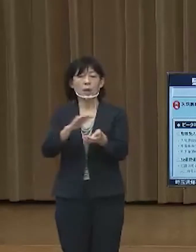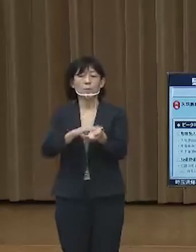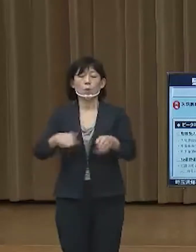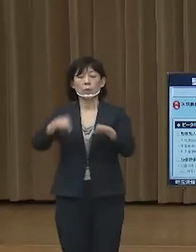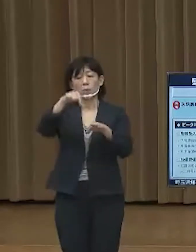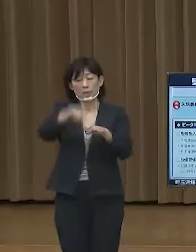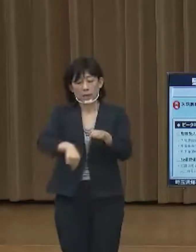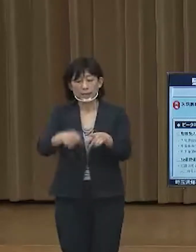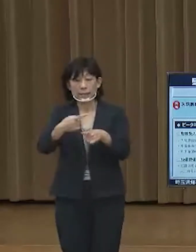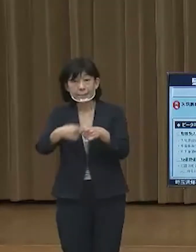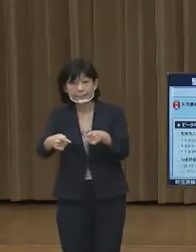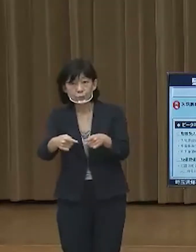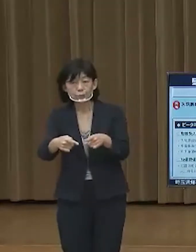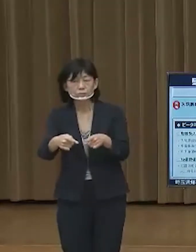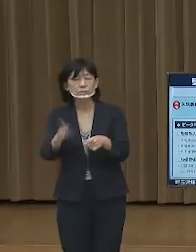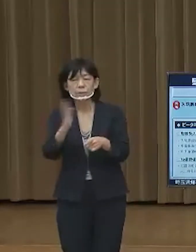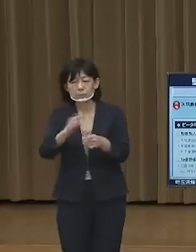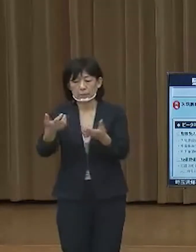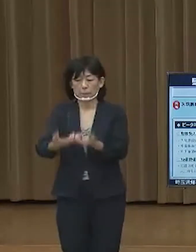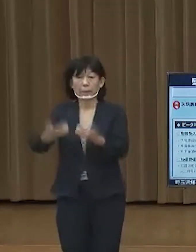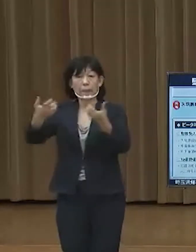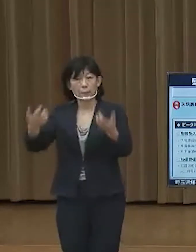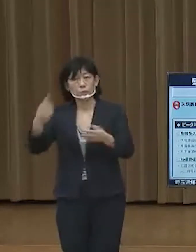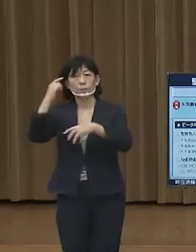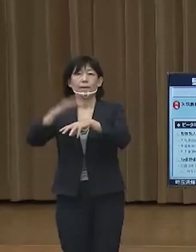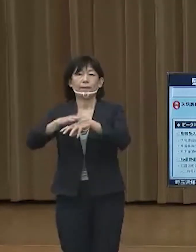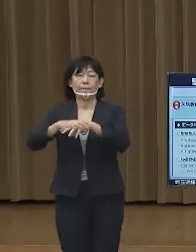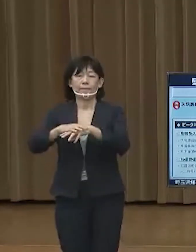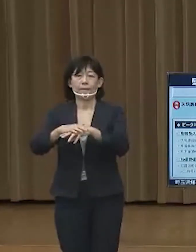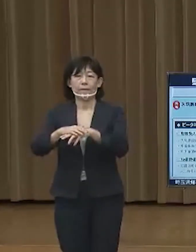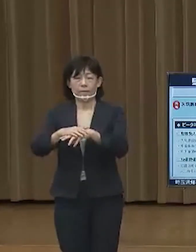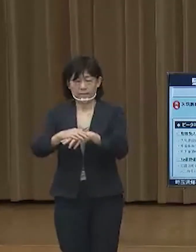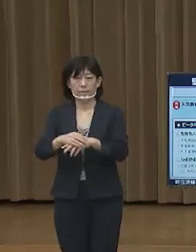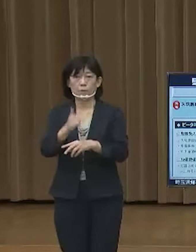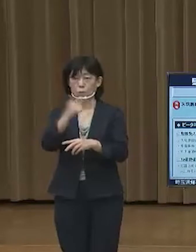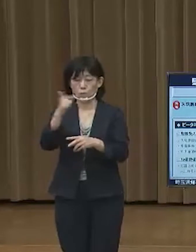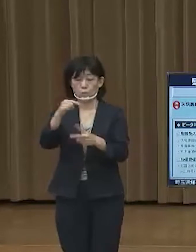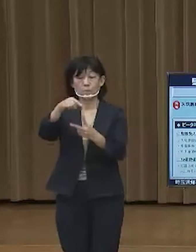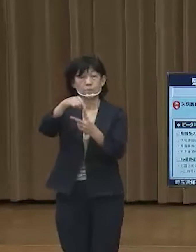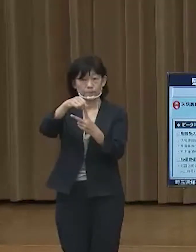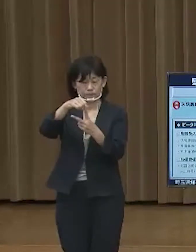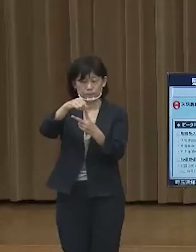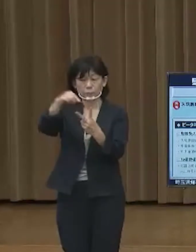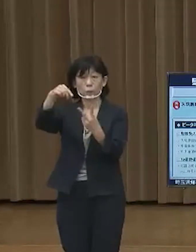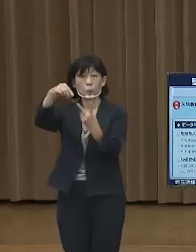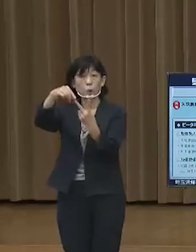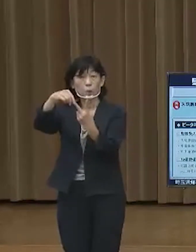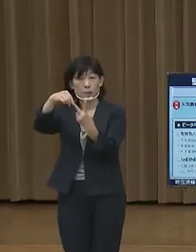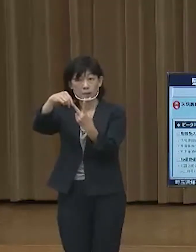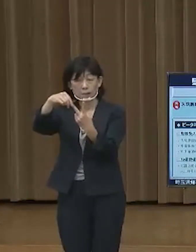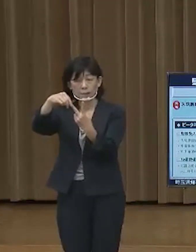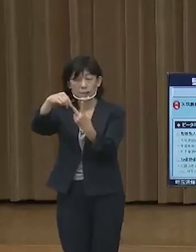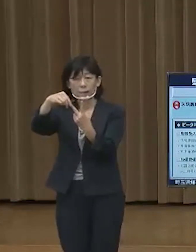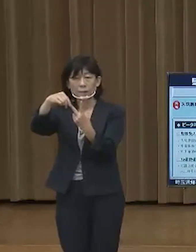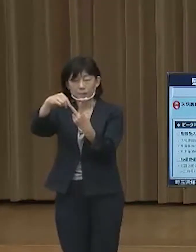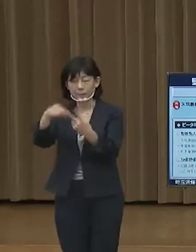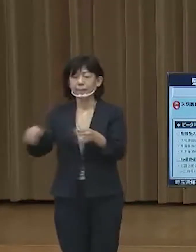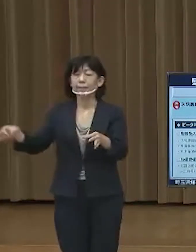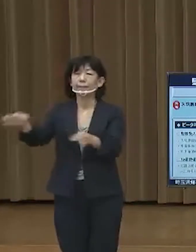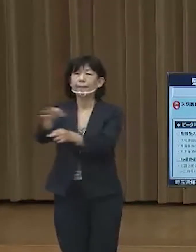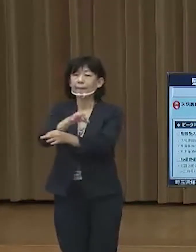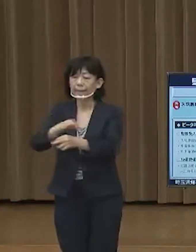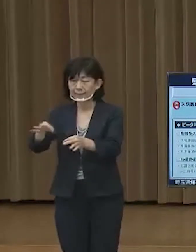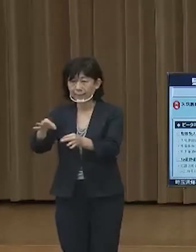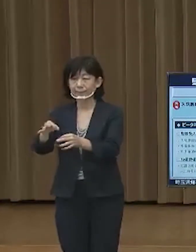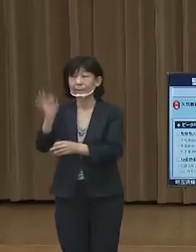でありますので、これが一つであります。それからもう一つの塊は、先ほどの経済も